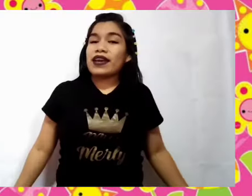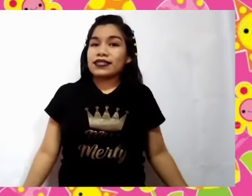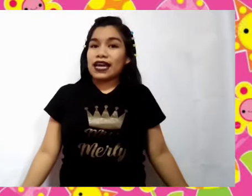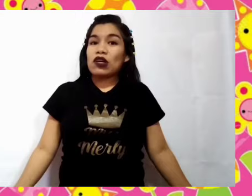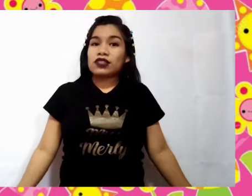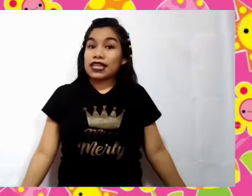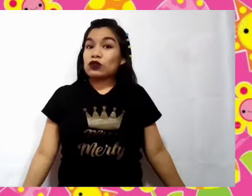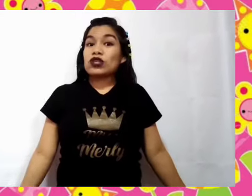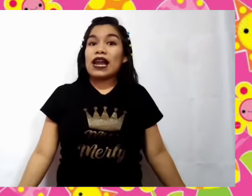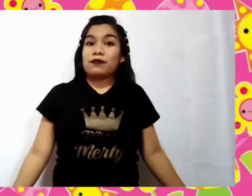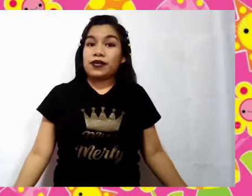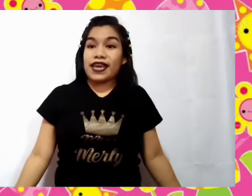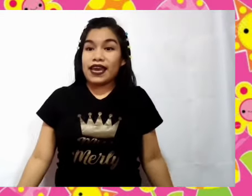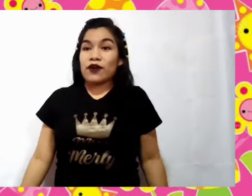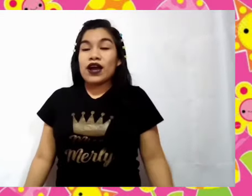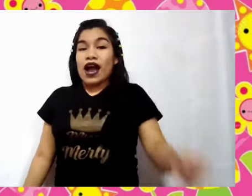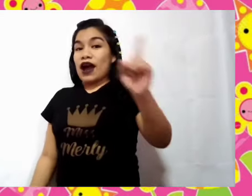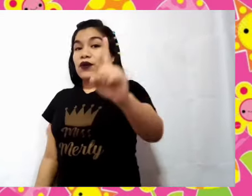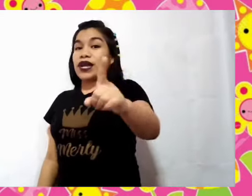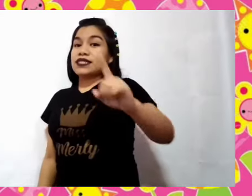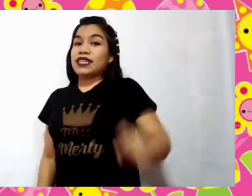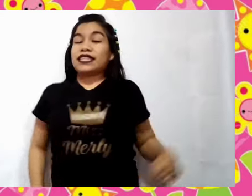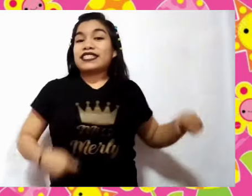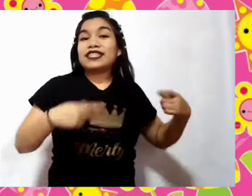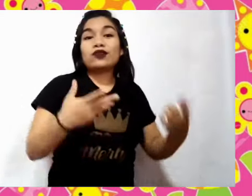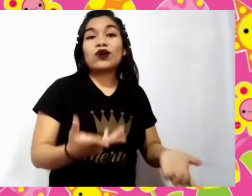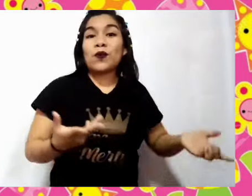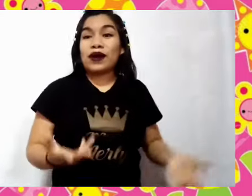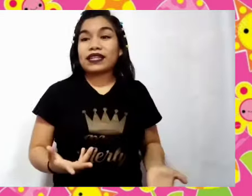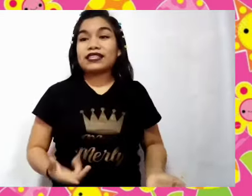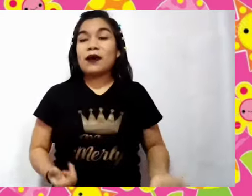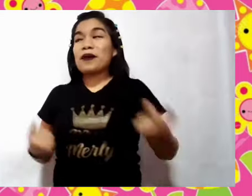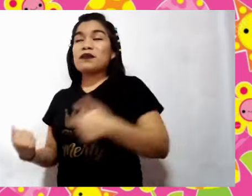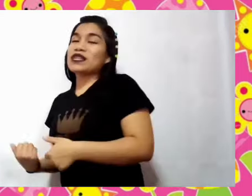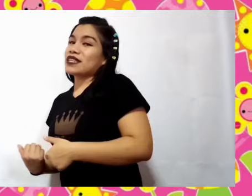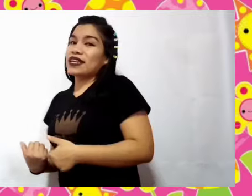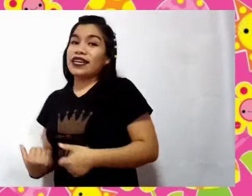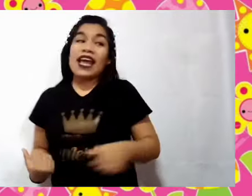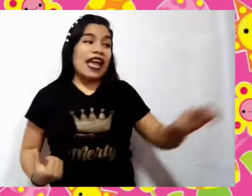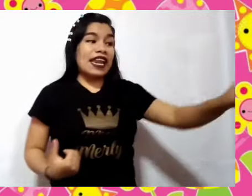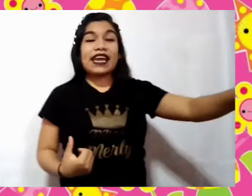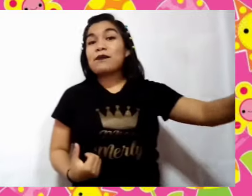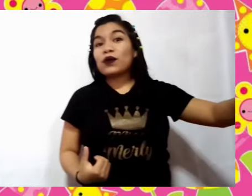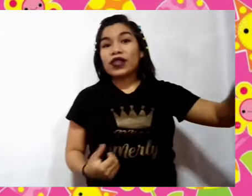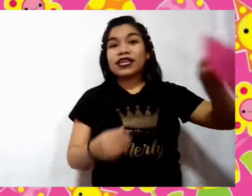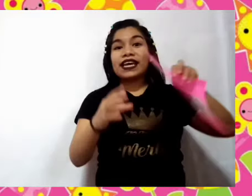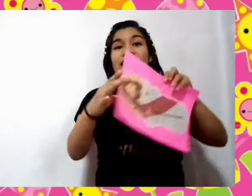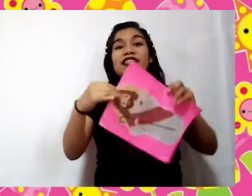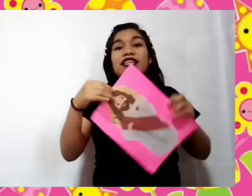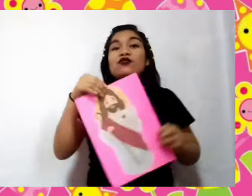Espero hayan estado atentos al video. Ahora sí, si tú compartes, vamos a seguir el ejemplo de quién,